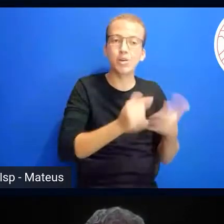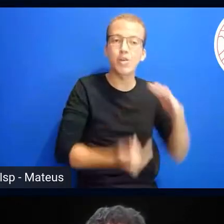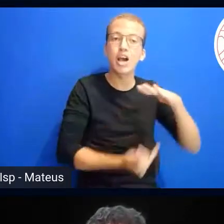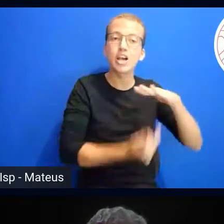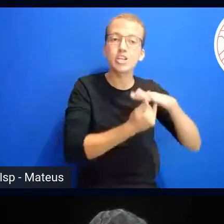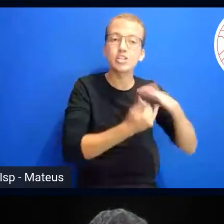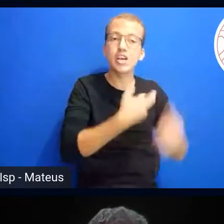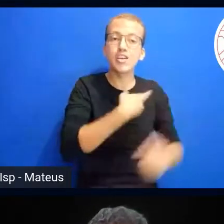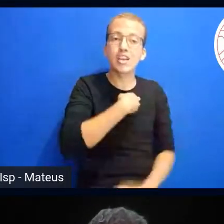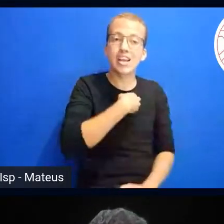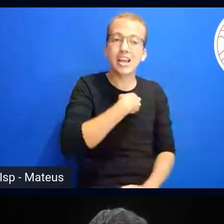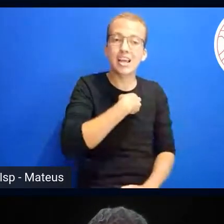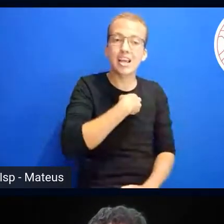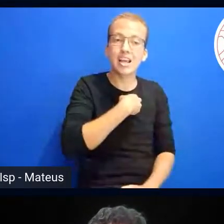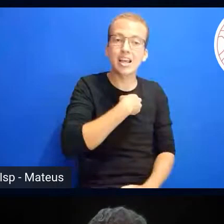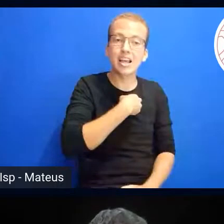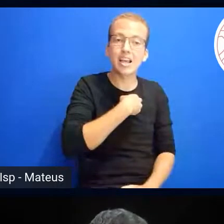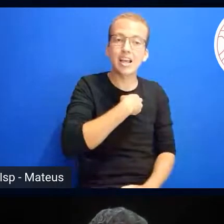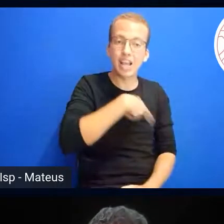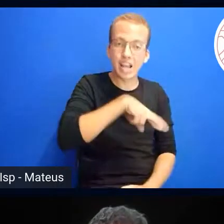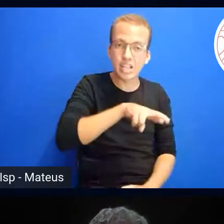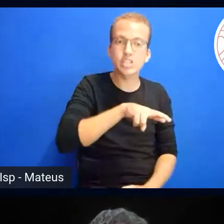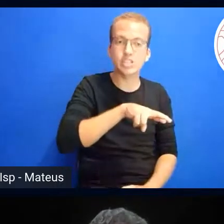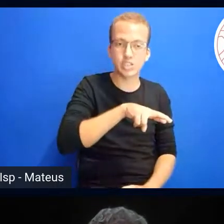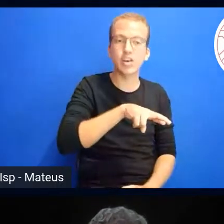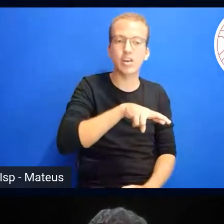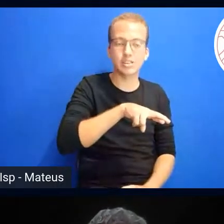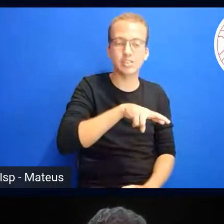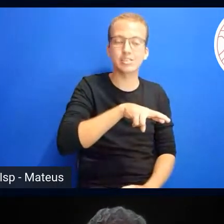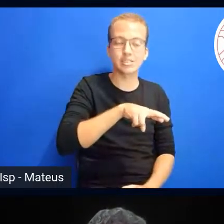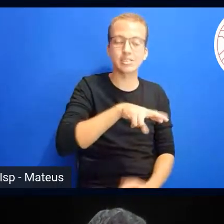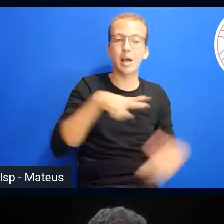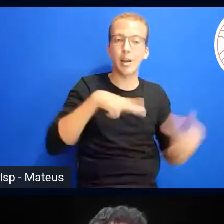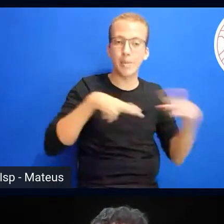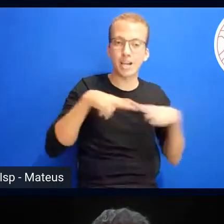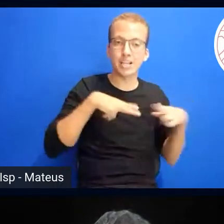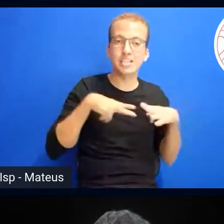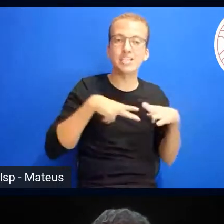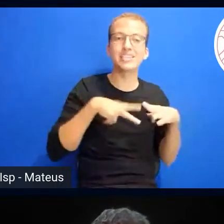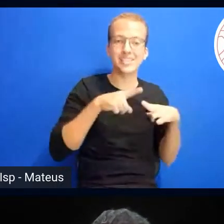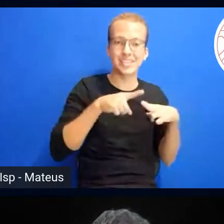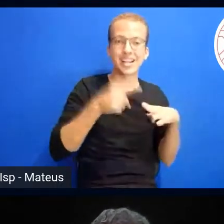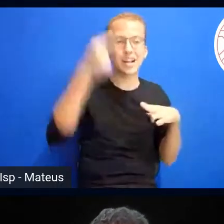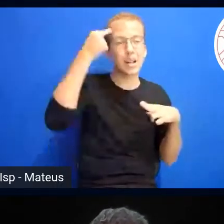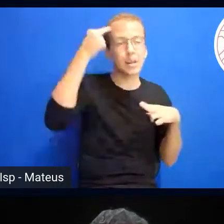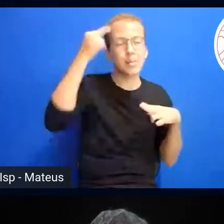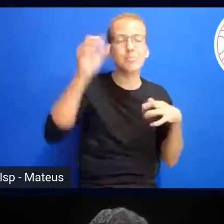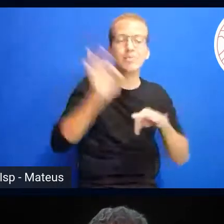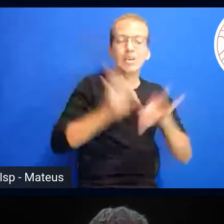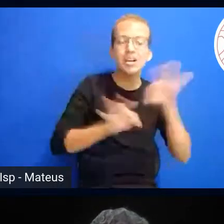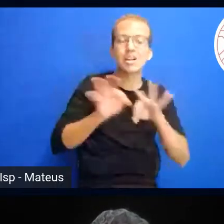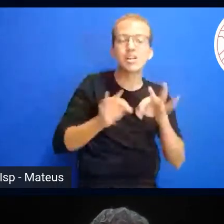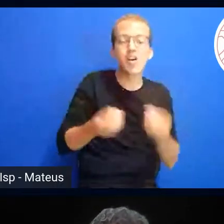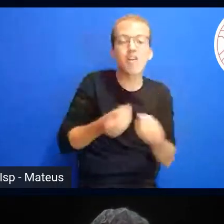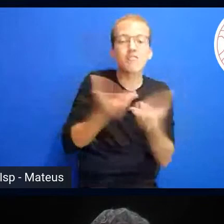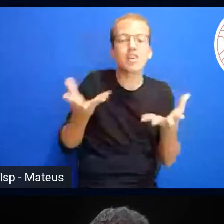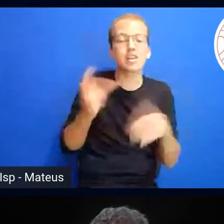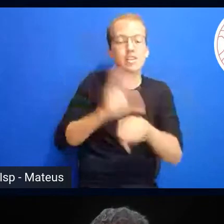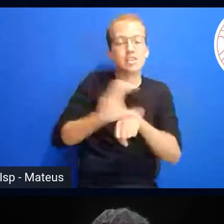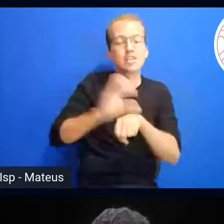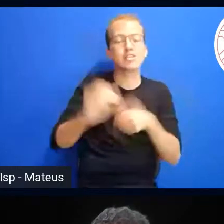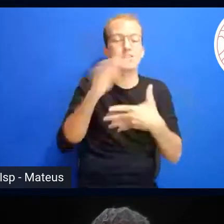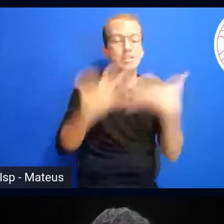organização, além de fornecer o curso de Libras para eles, eles também fornecem alguns cursos